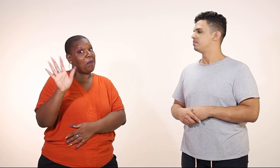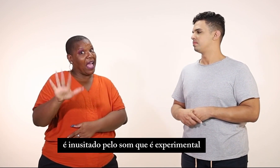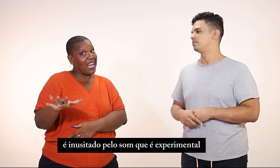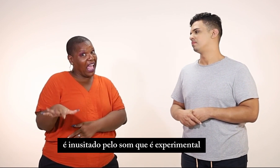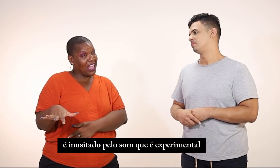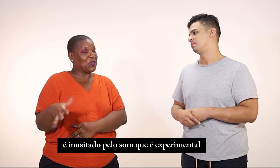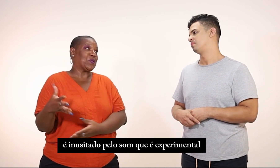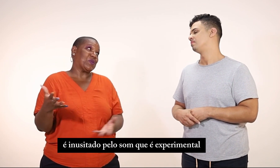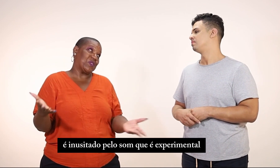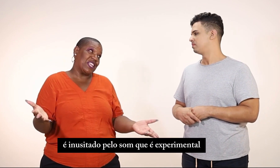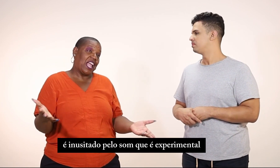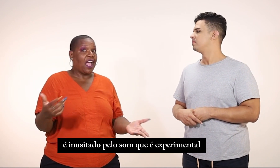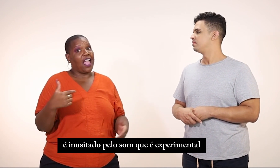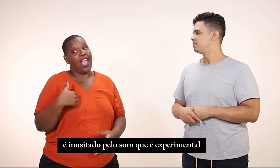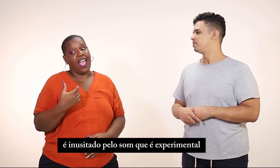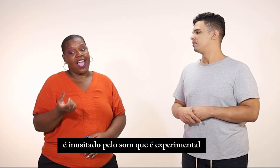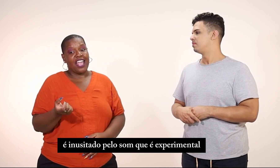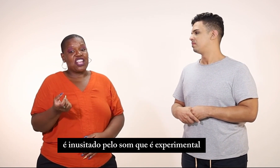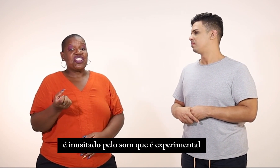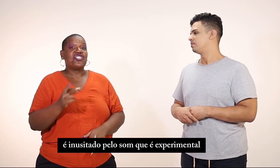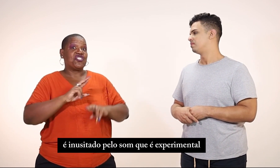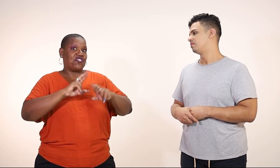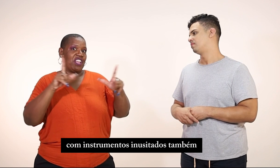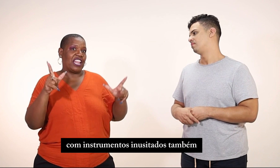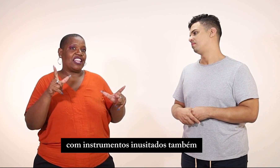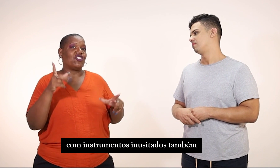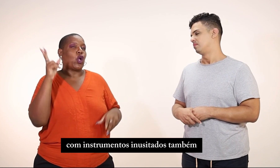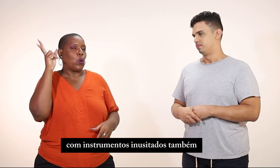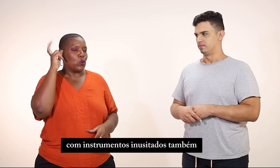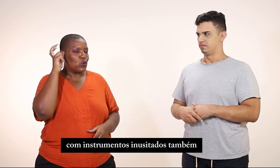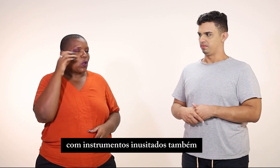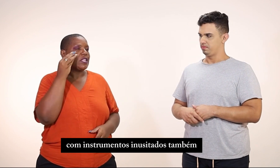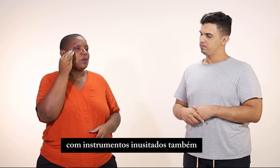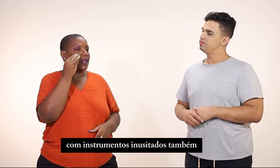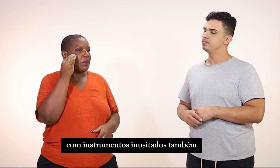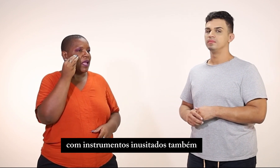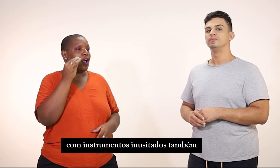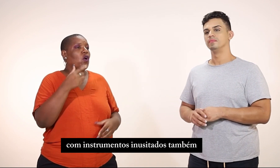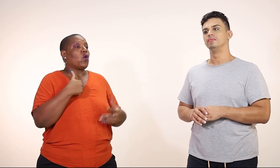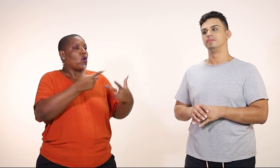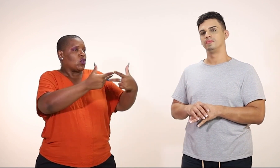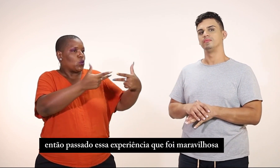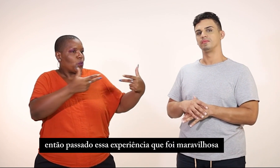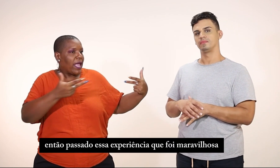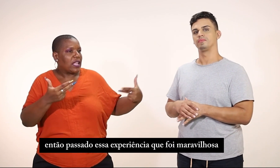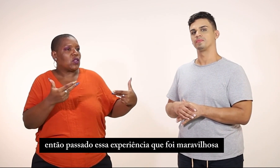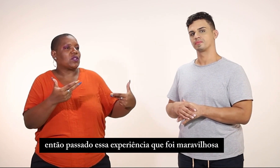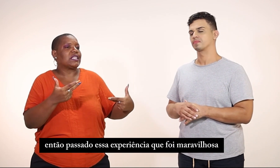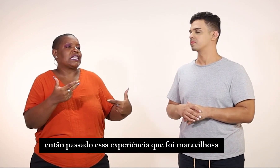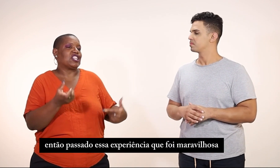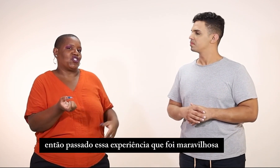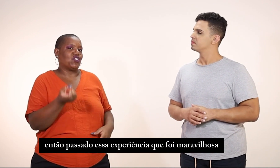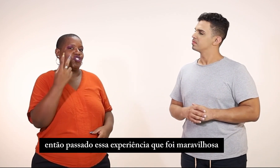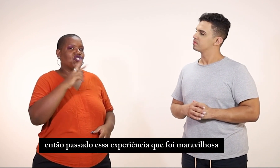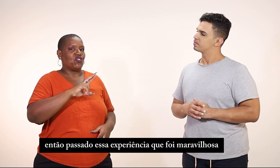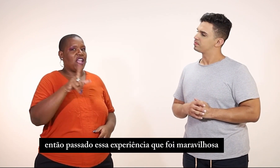É inusitado pelo som, que é experimental, com instrumentos inusitados também. Então, passar